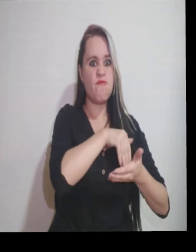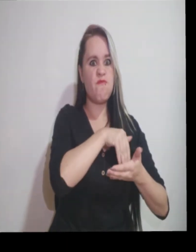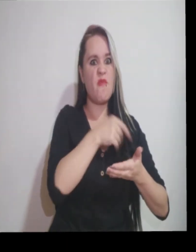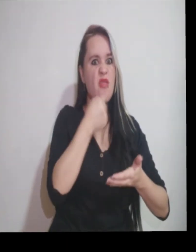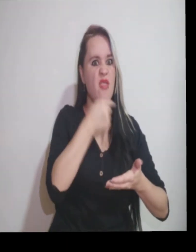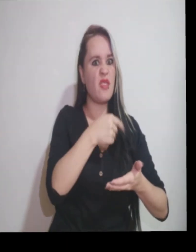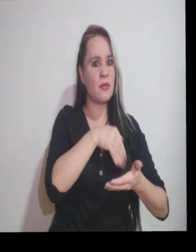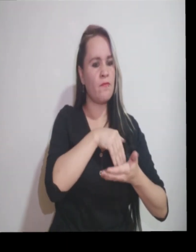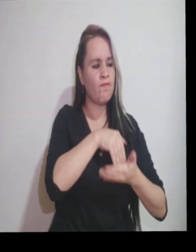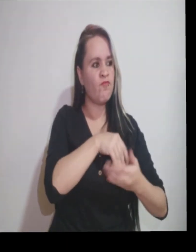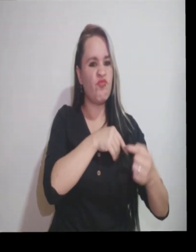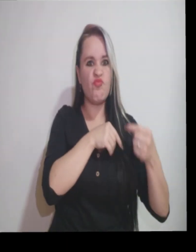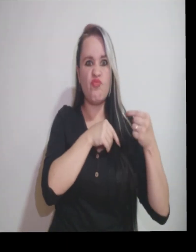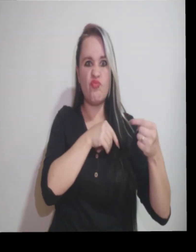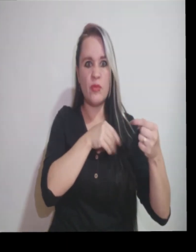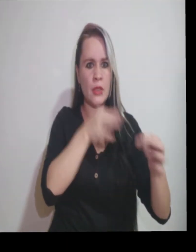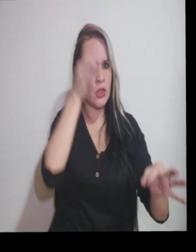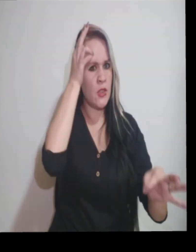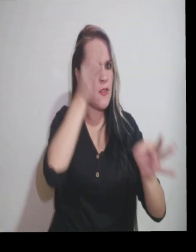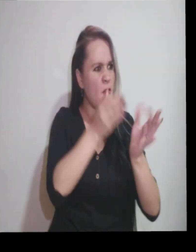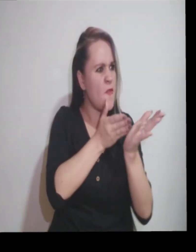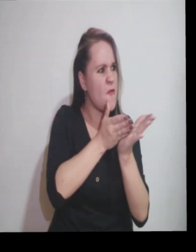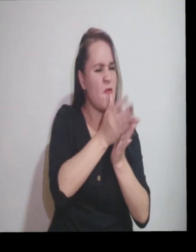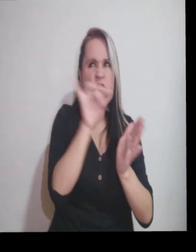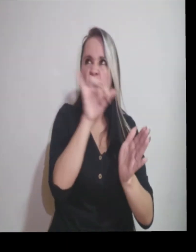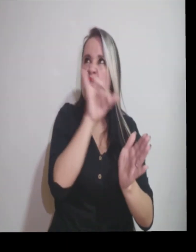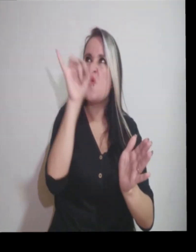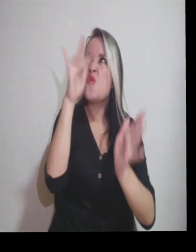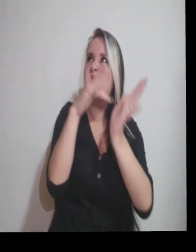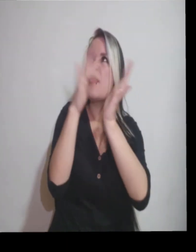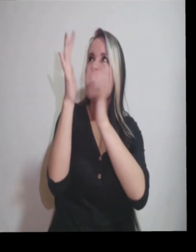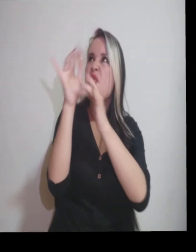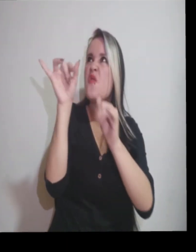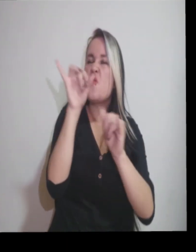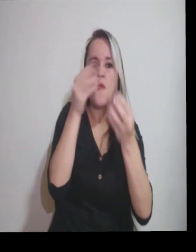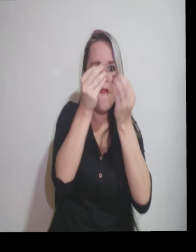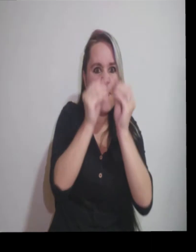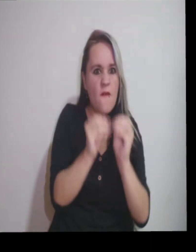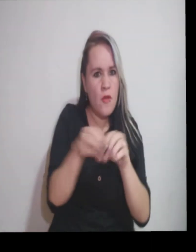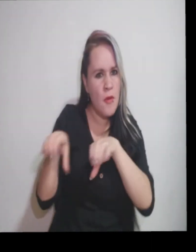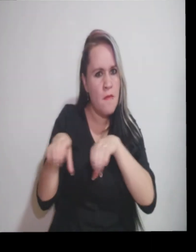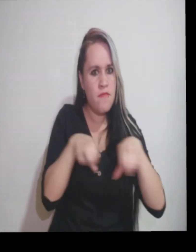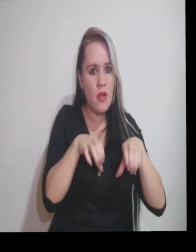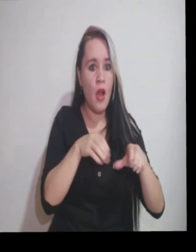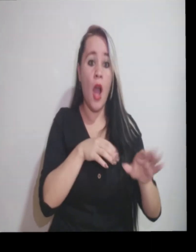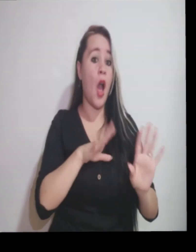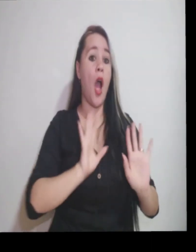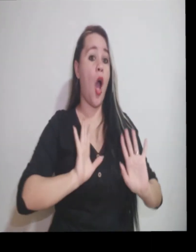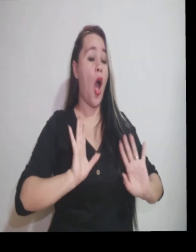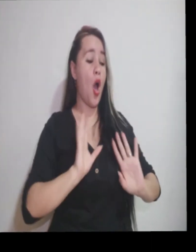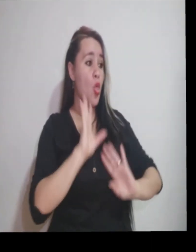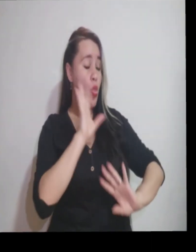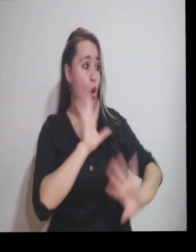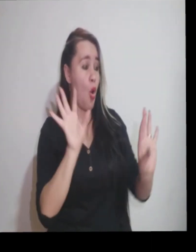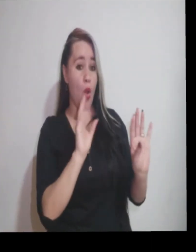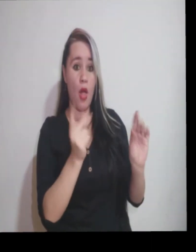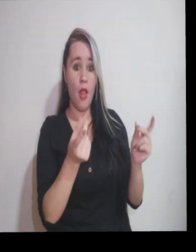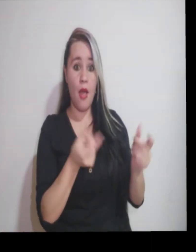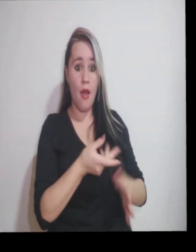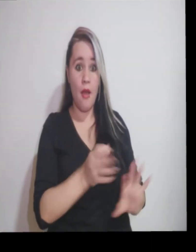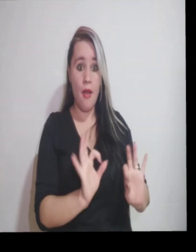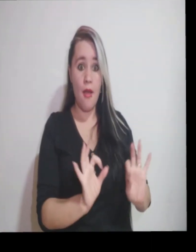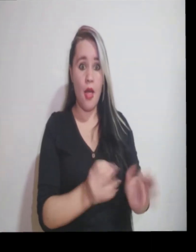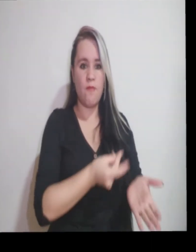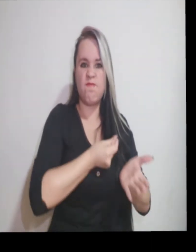de cristianos que decían que los sacerdotes o los obispos que no llevaran una vida como debieran de llevar